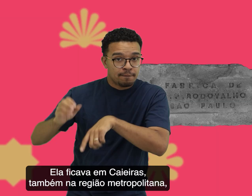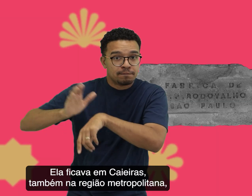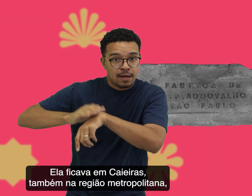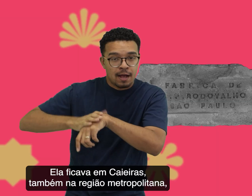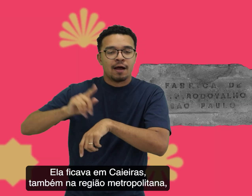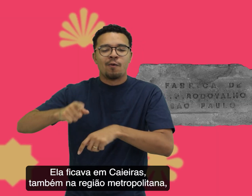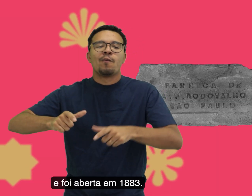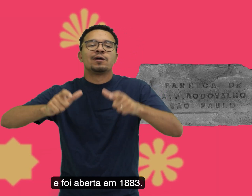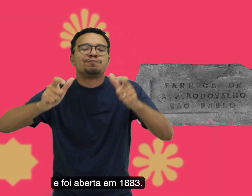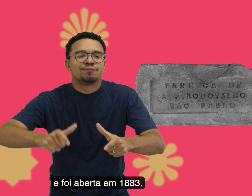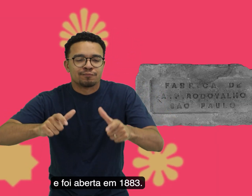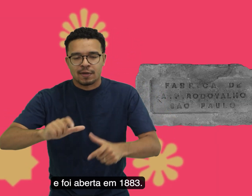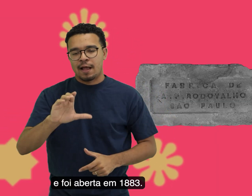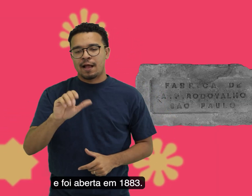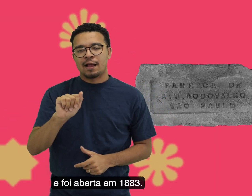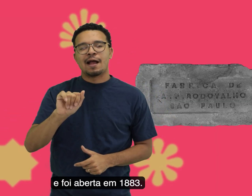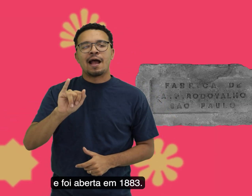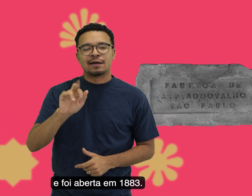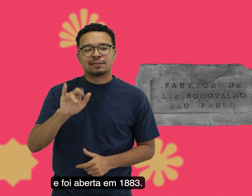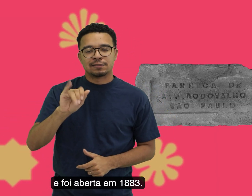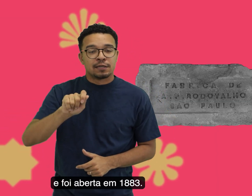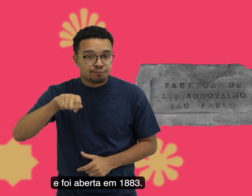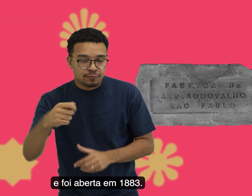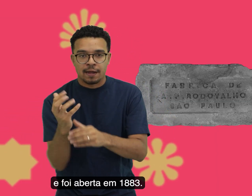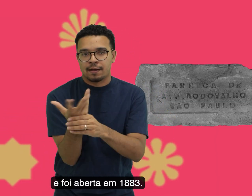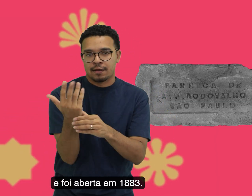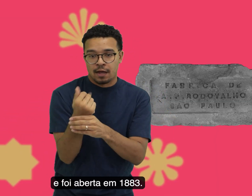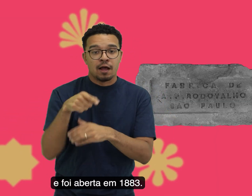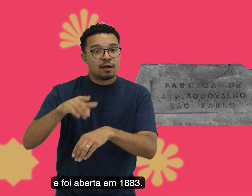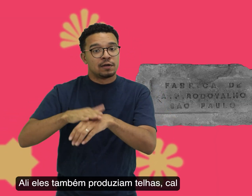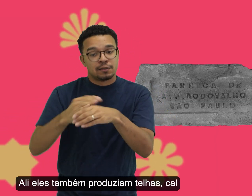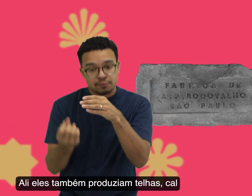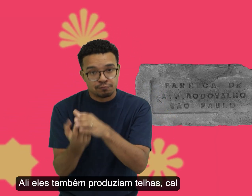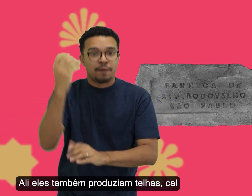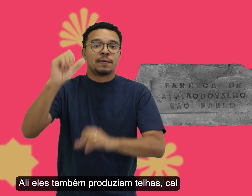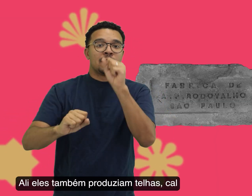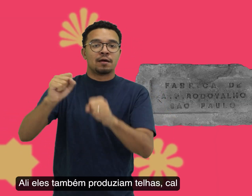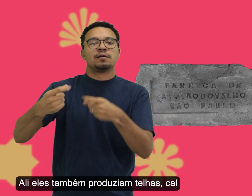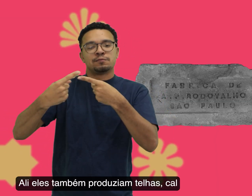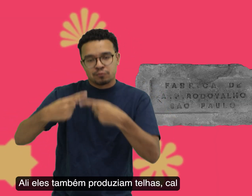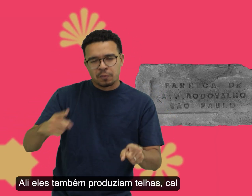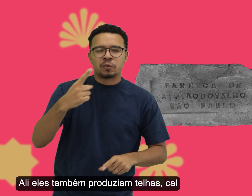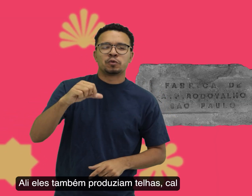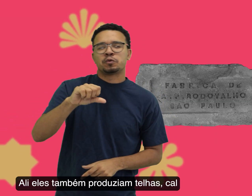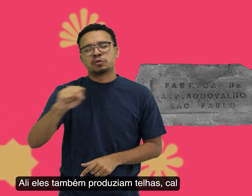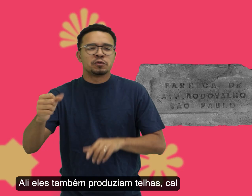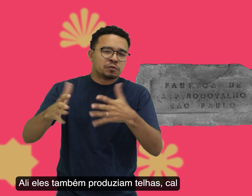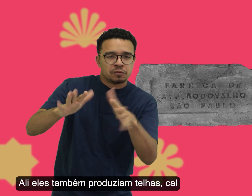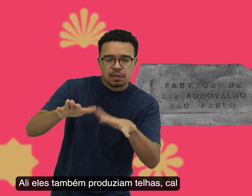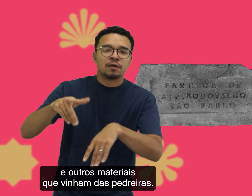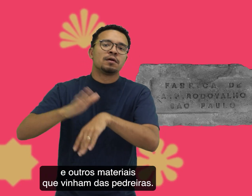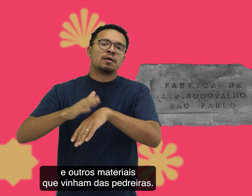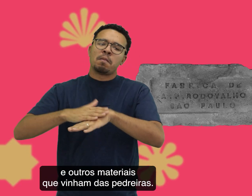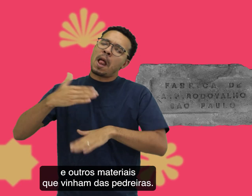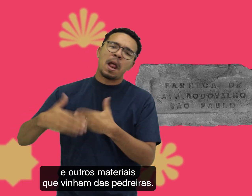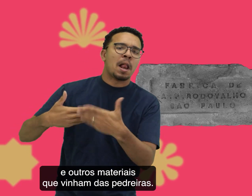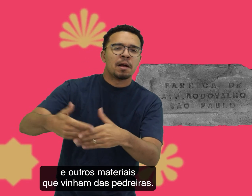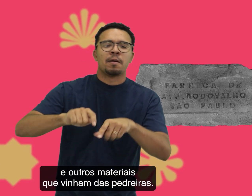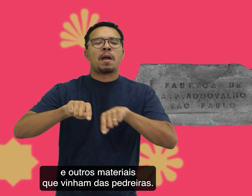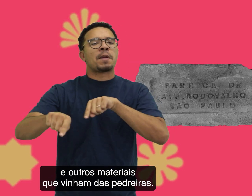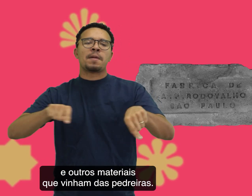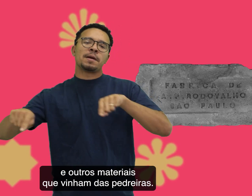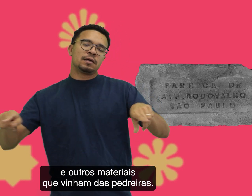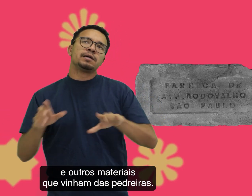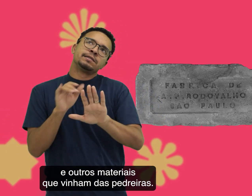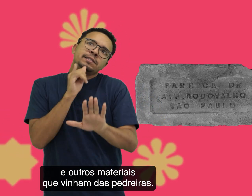Caieiras, também na região metropolitana, e foi aberta em 1883. Ali eles também produziam telhas, cal e